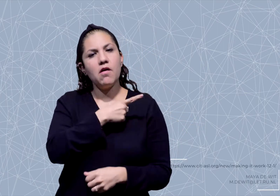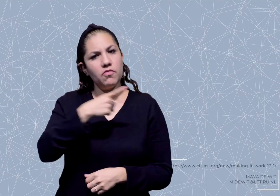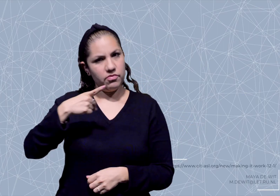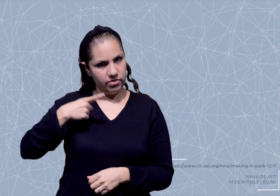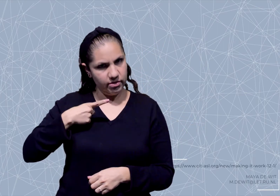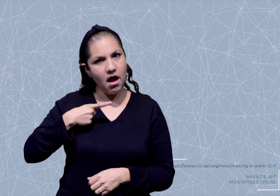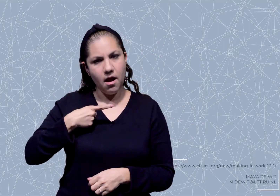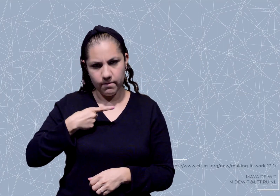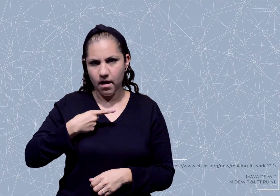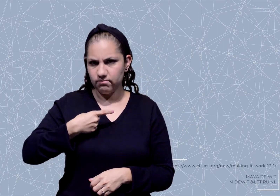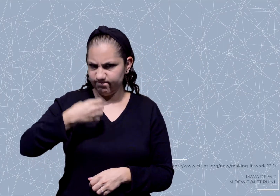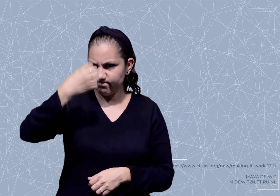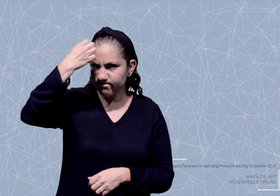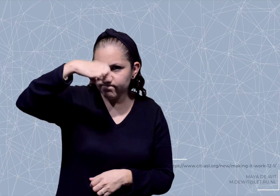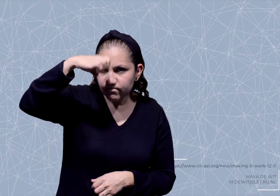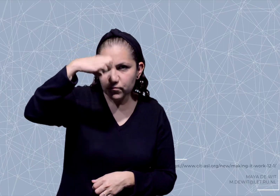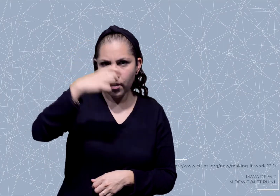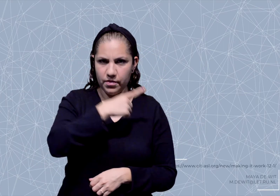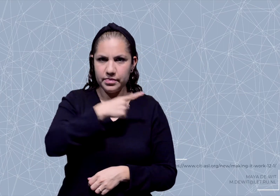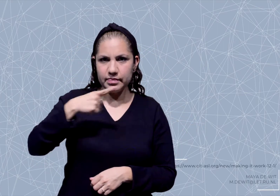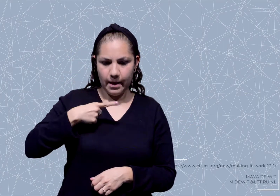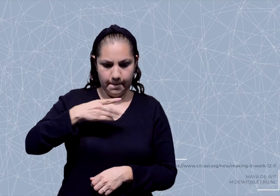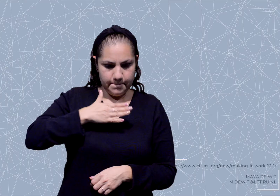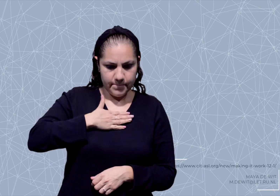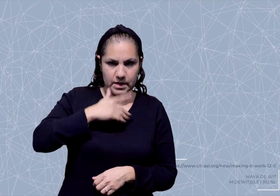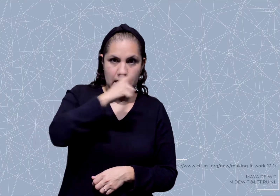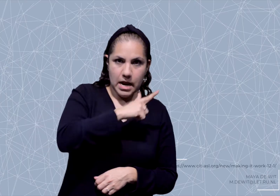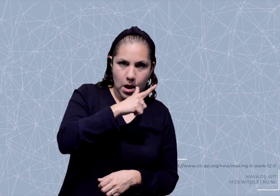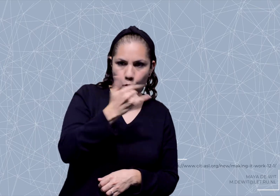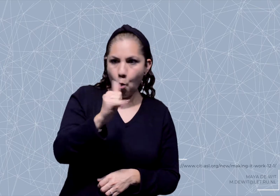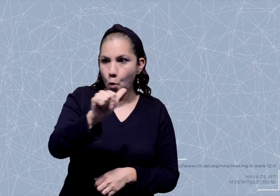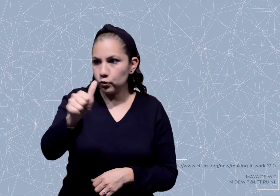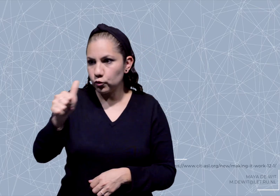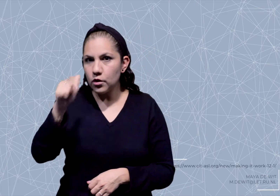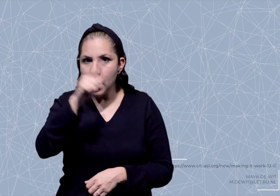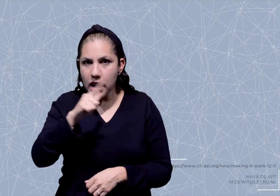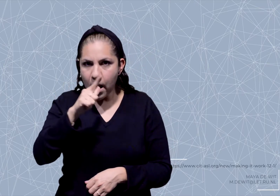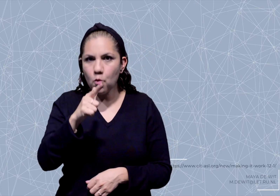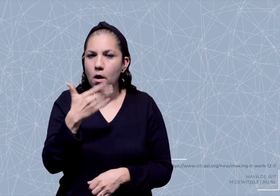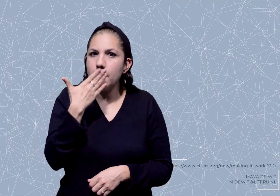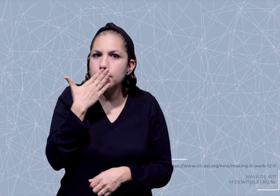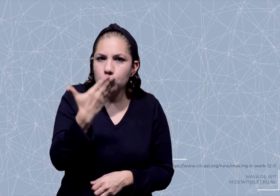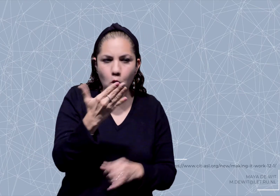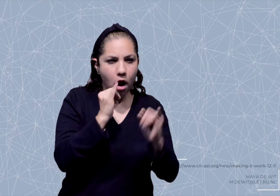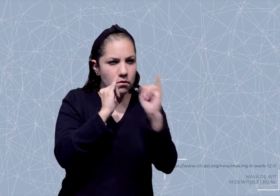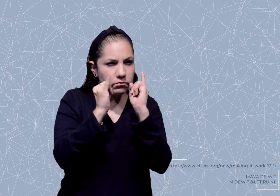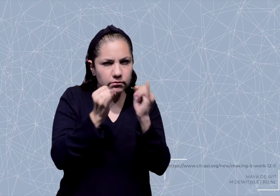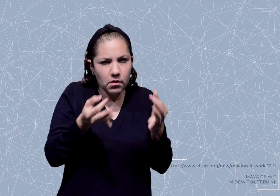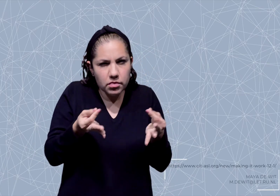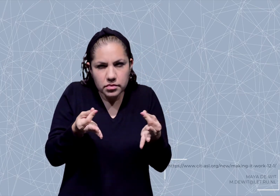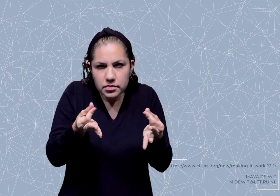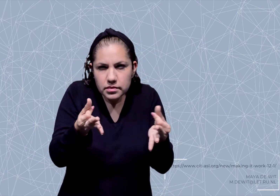de lenguas, culturas, terminología y argot que en ellas existen.